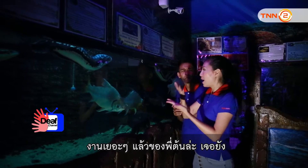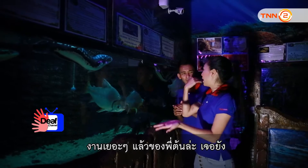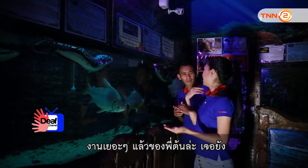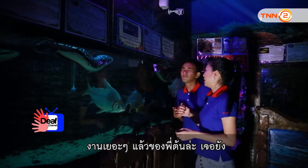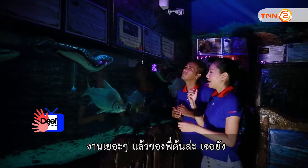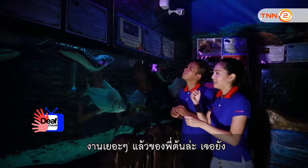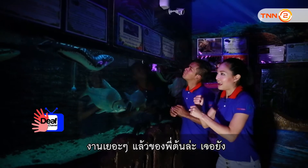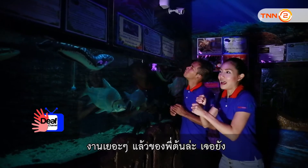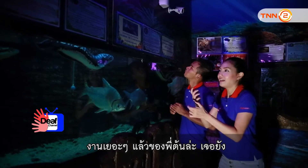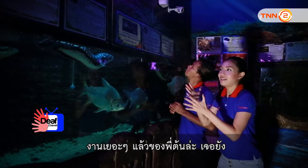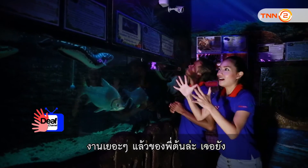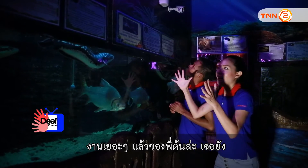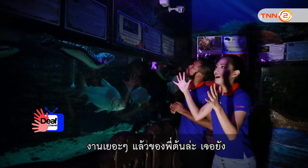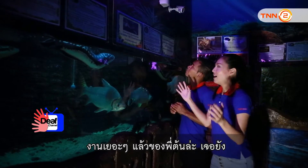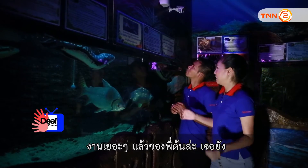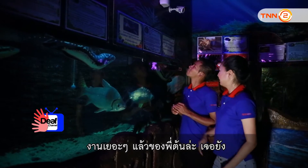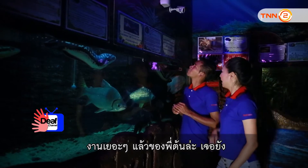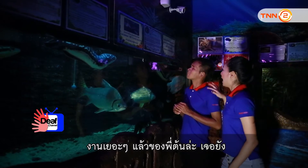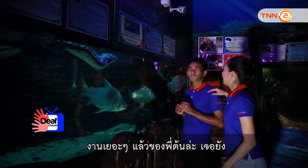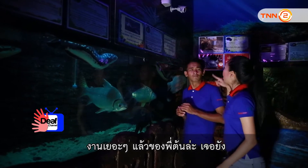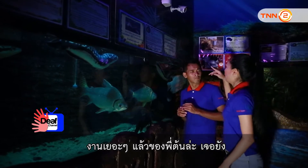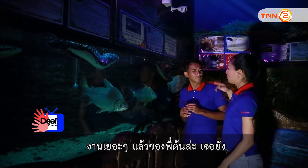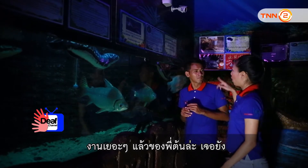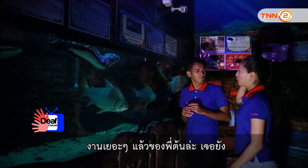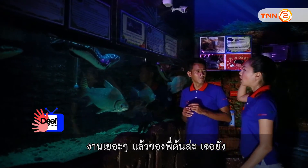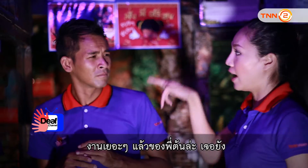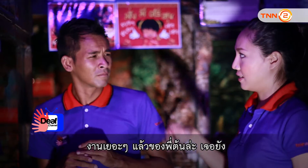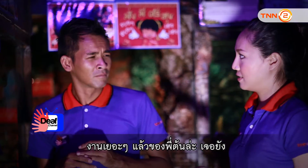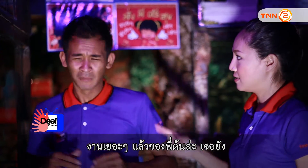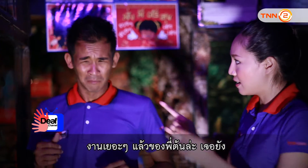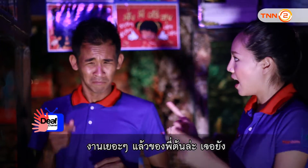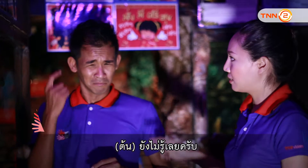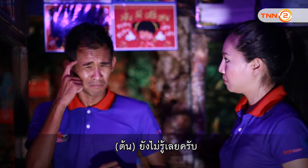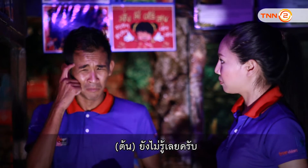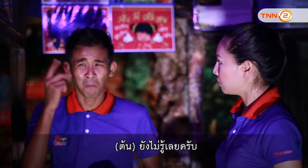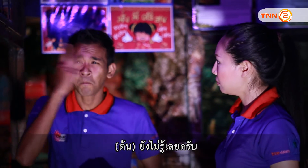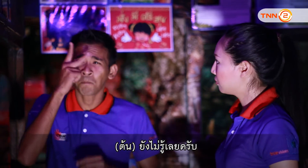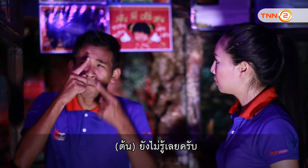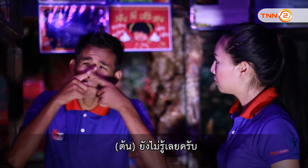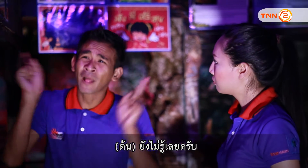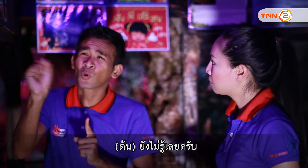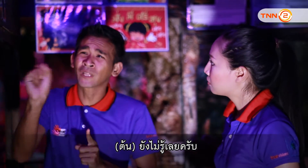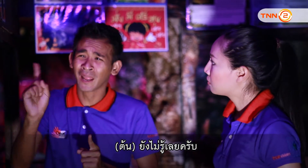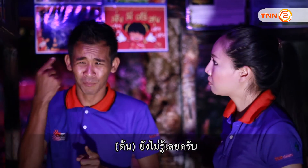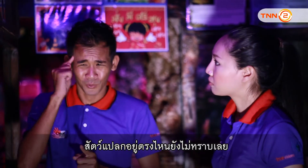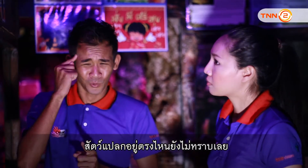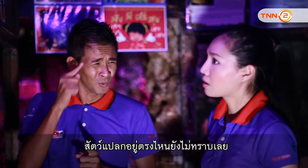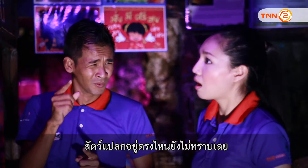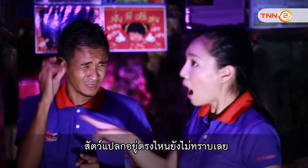ยๆงานเยอะๆแล้วของพี่ต้นน่ะเจอยัง ยังไม่รู้เลยครับสัตว์แปลกอยู่ตรงไหน